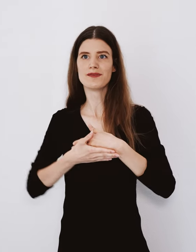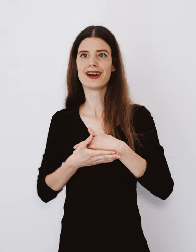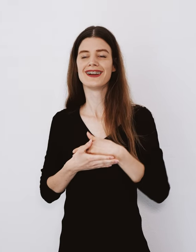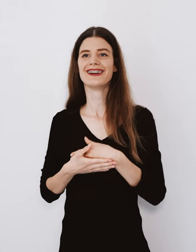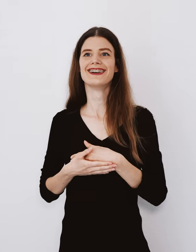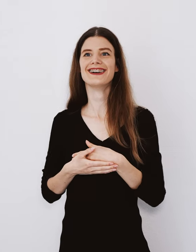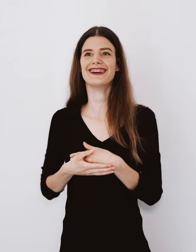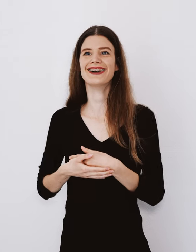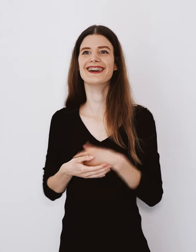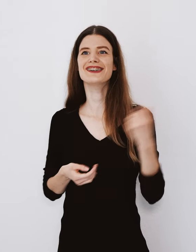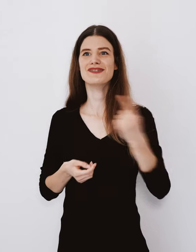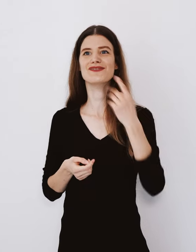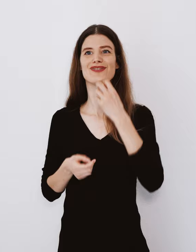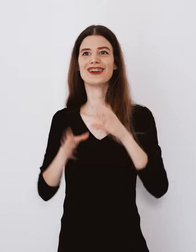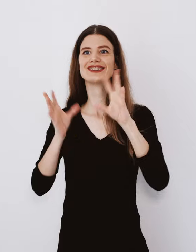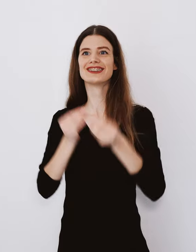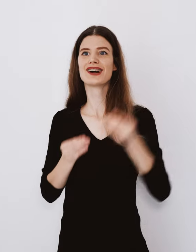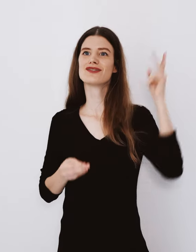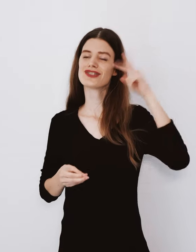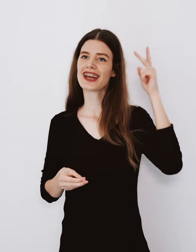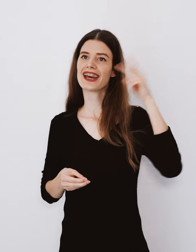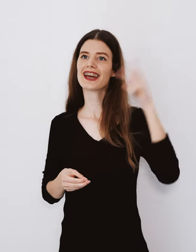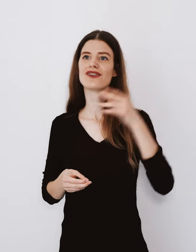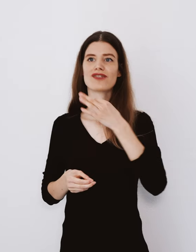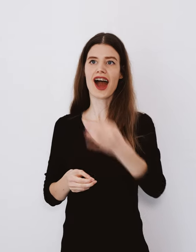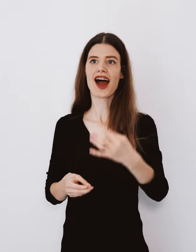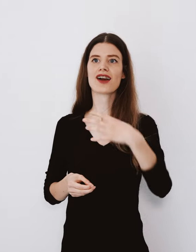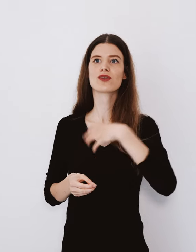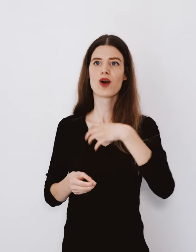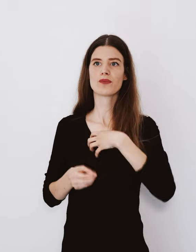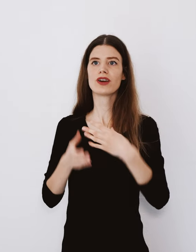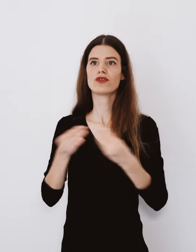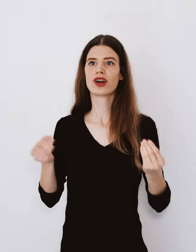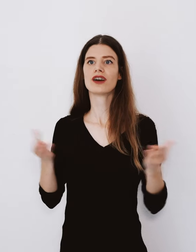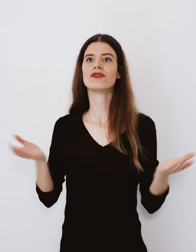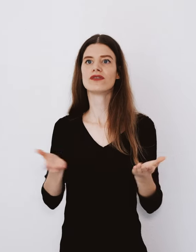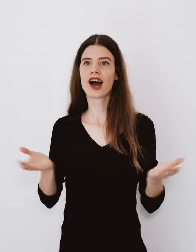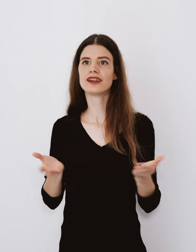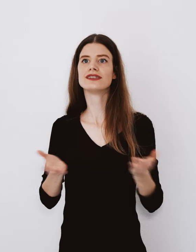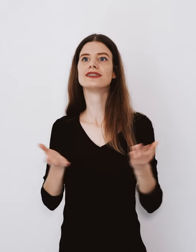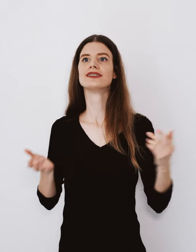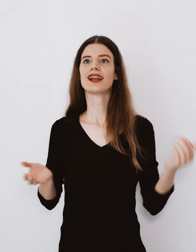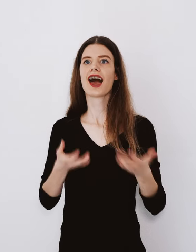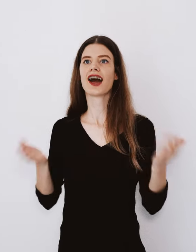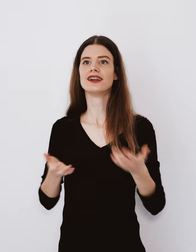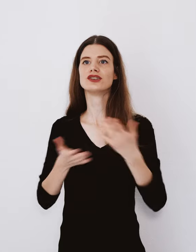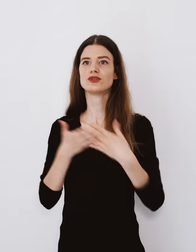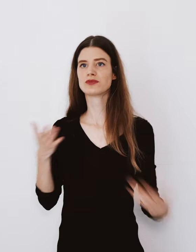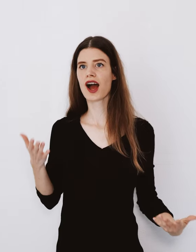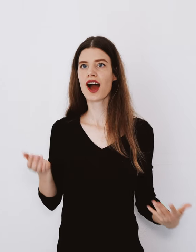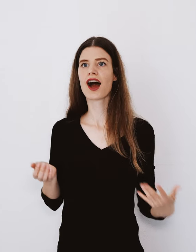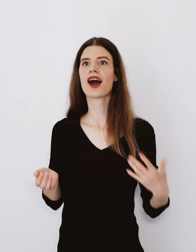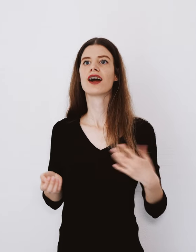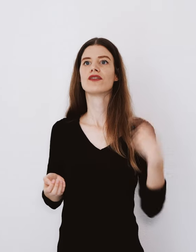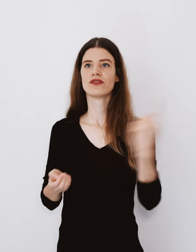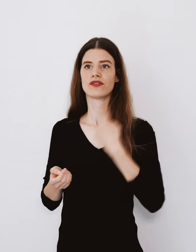ein geiler Abend. Wir wollen auch alles verstehen und haben mehr eine Frage. Ist die Lösung fürs Problem meistens